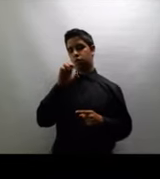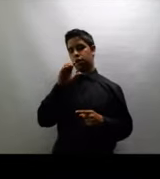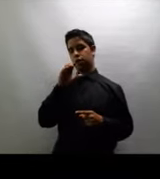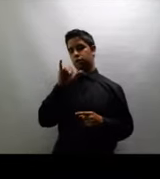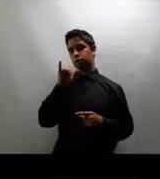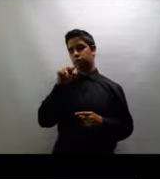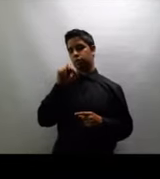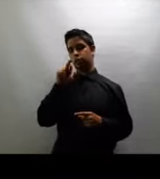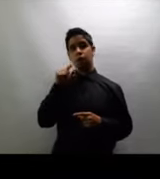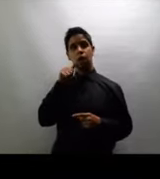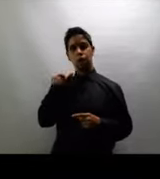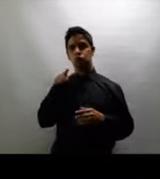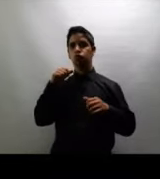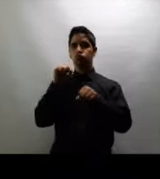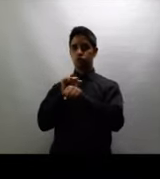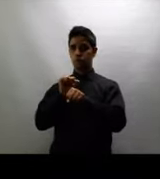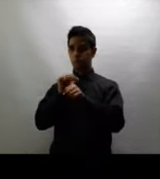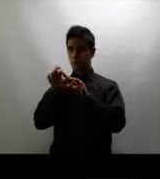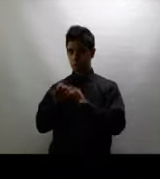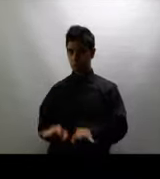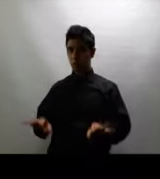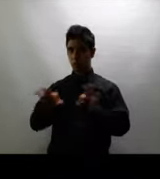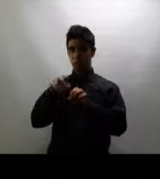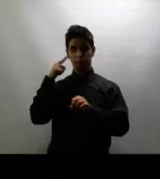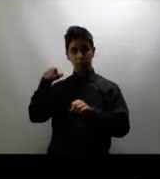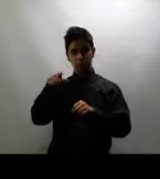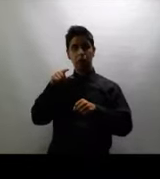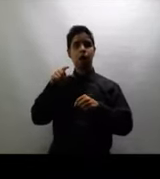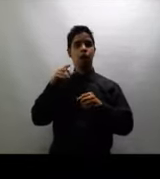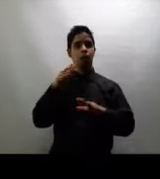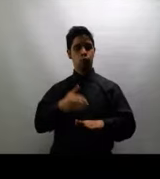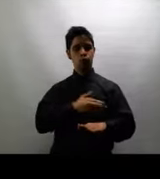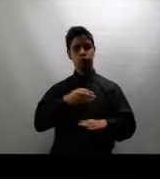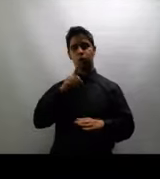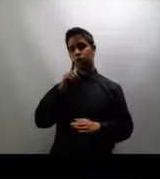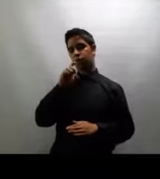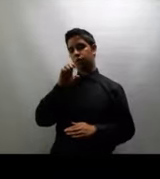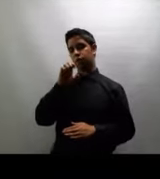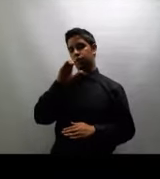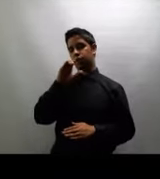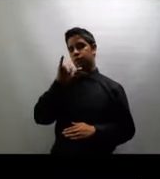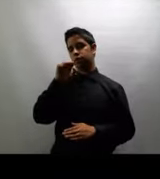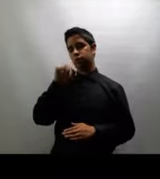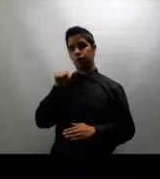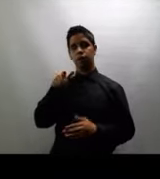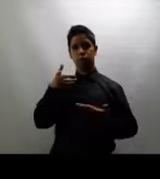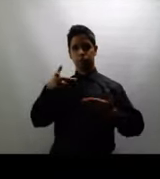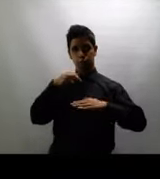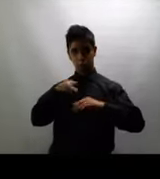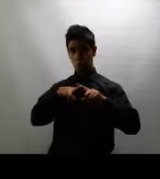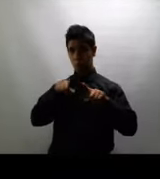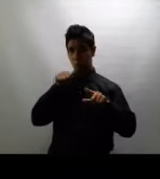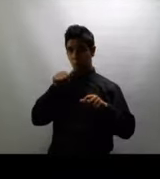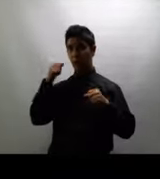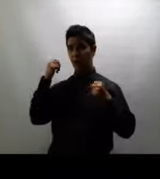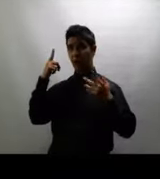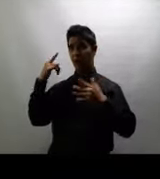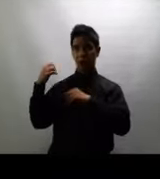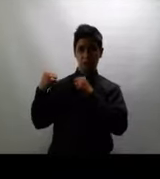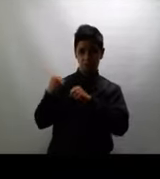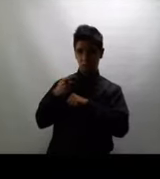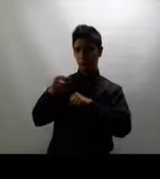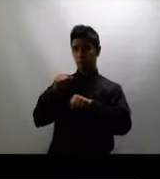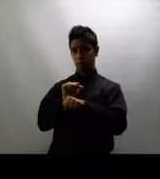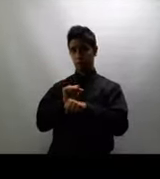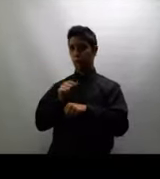muy, muy importante para la décima en el país desde hace años. Sí, desde ahora. Y entonces, en nuestras listas ha